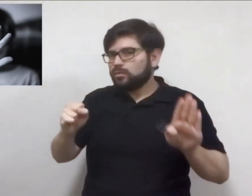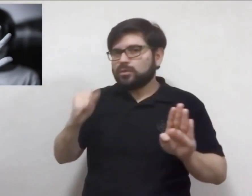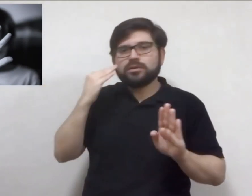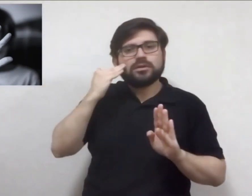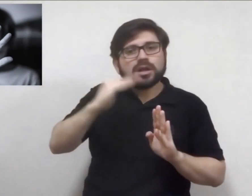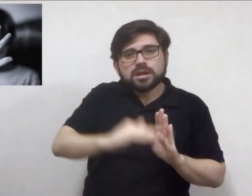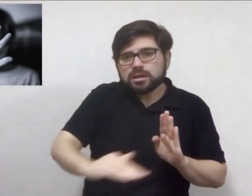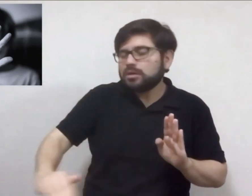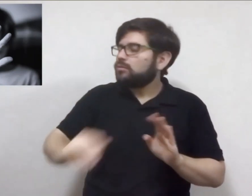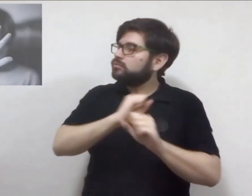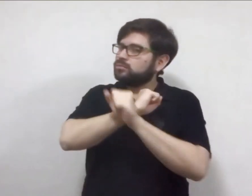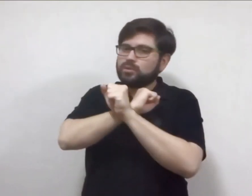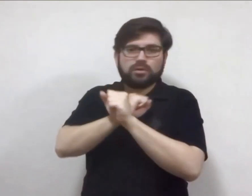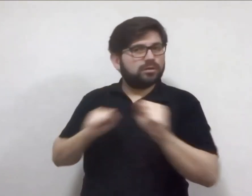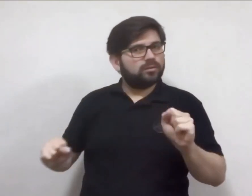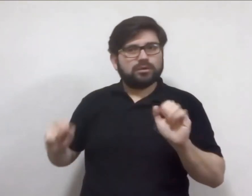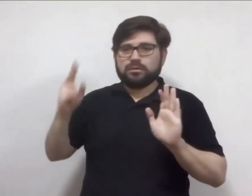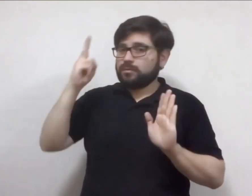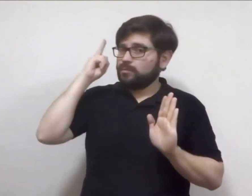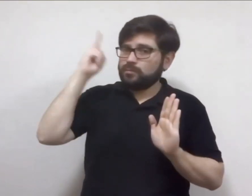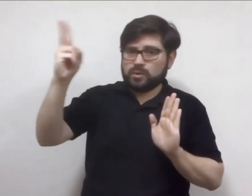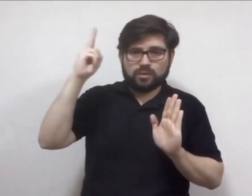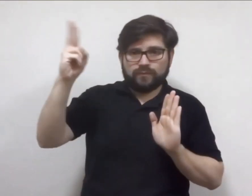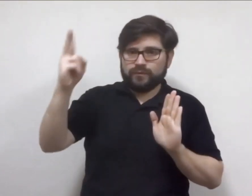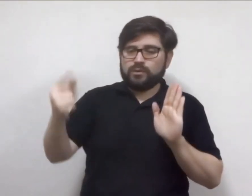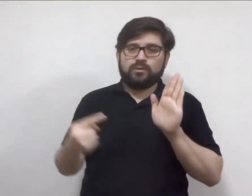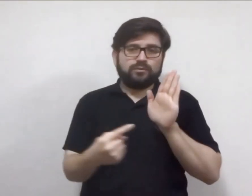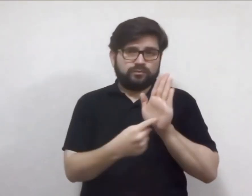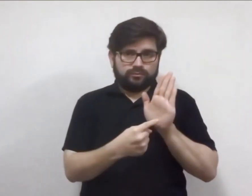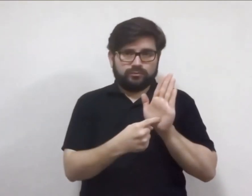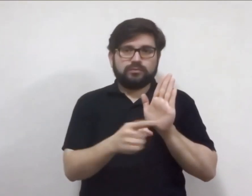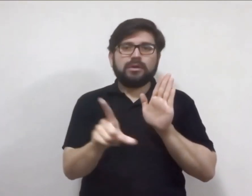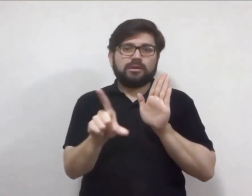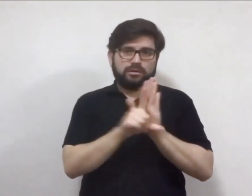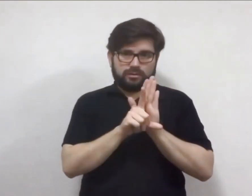dice la ley. Está prohibido.